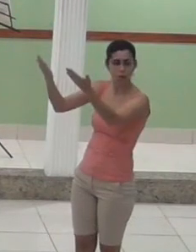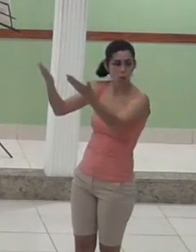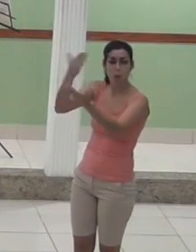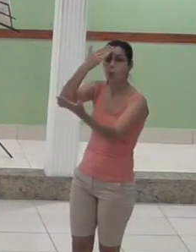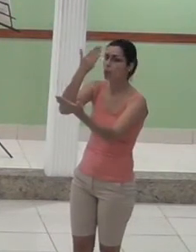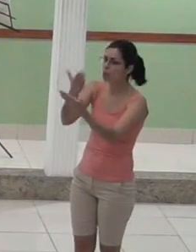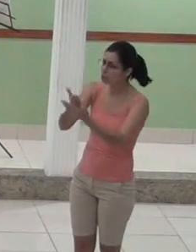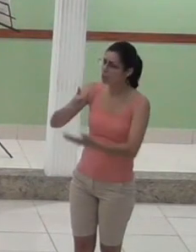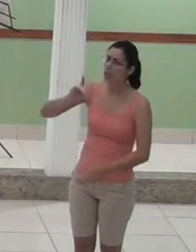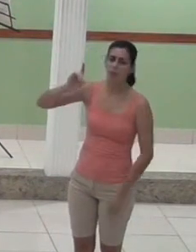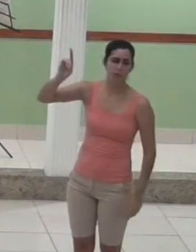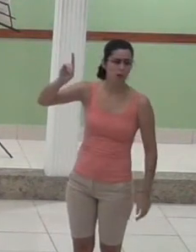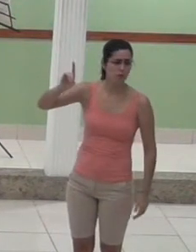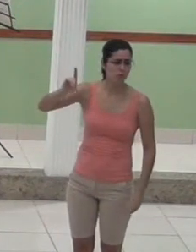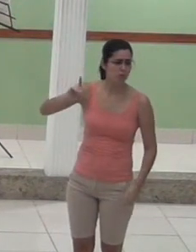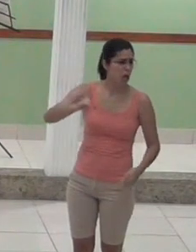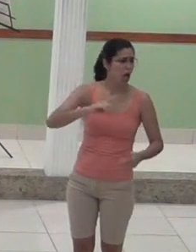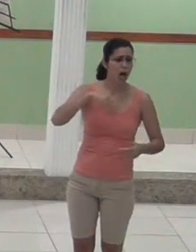mais ele fará.